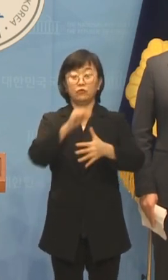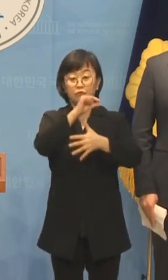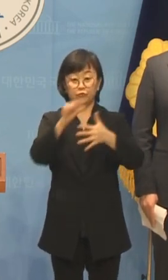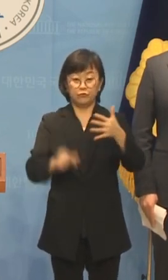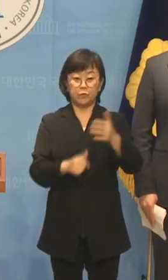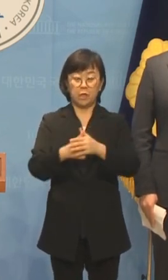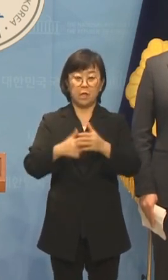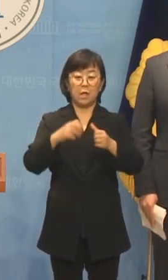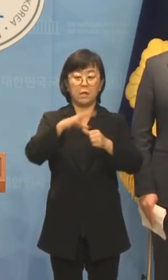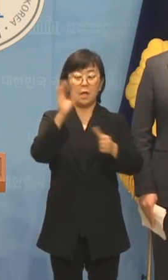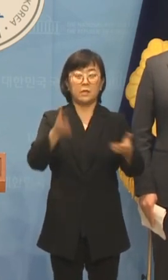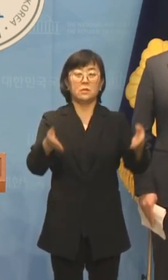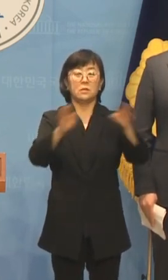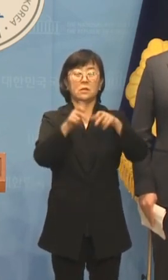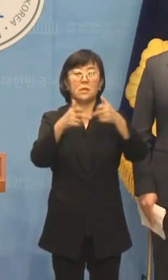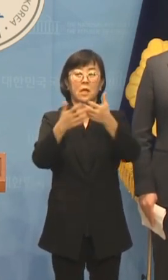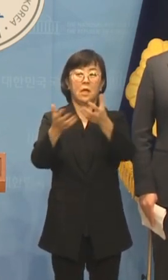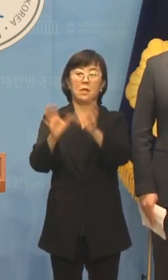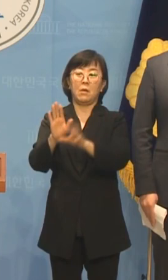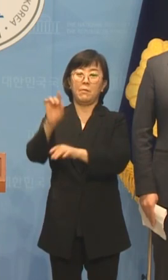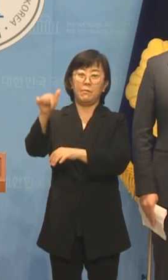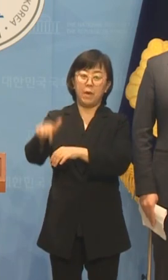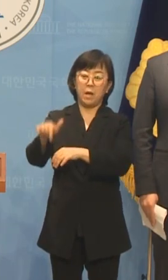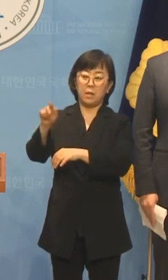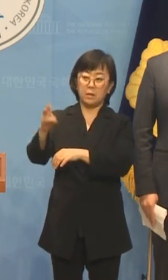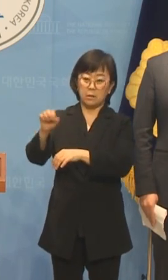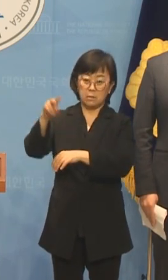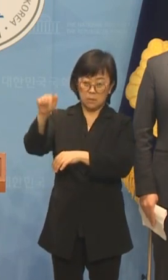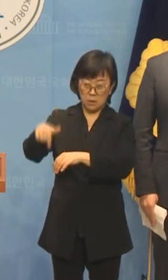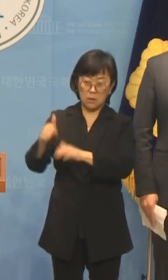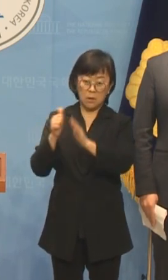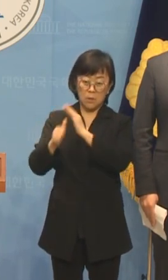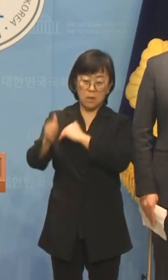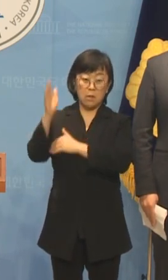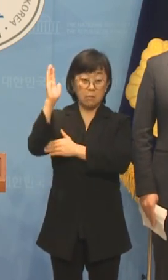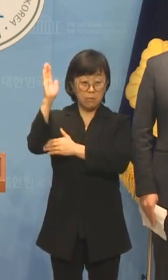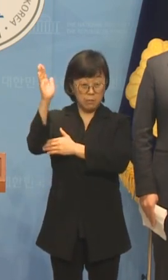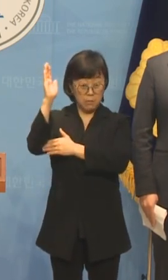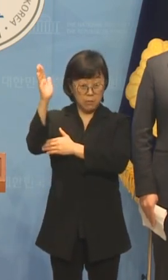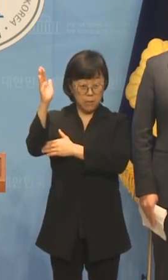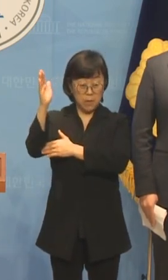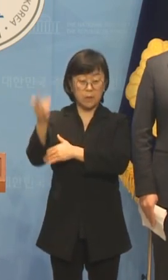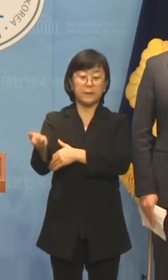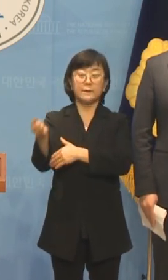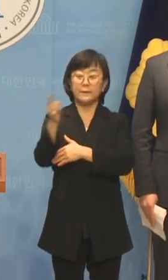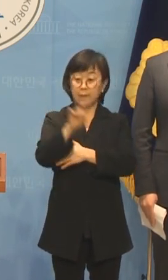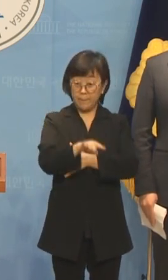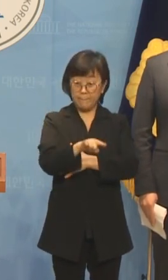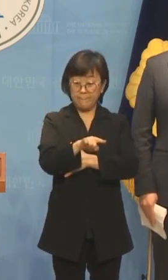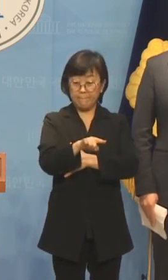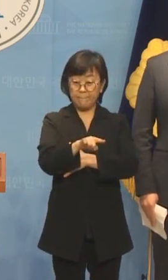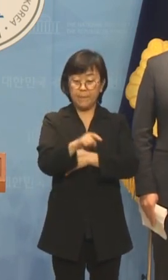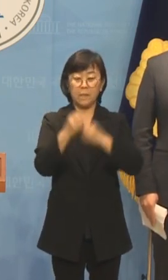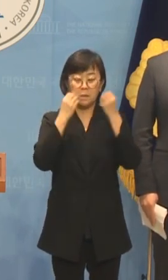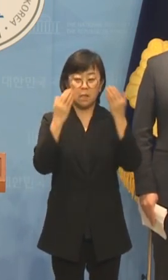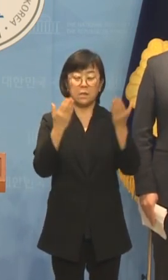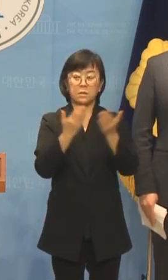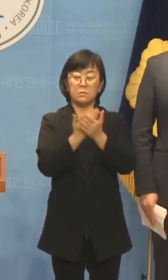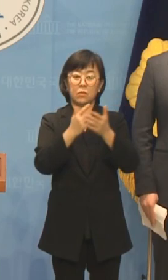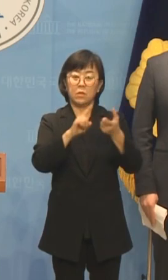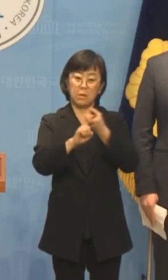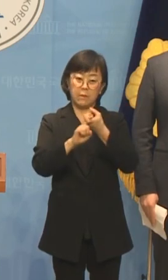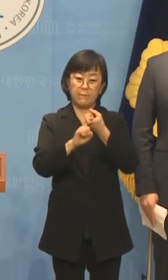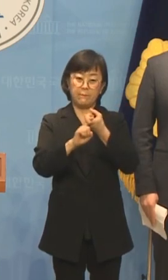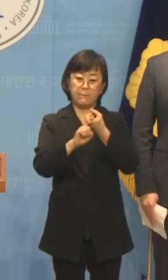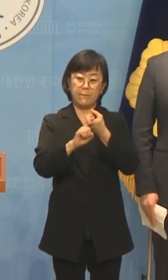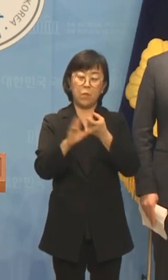순서는 탈시설 장애인당 박경석 대표님께서 먼저 공약을 발표하실 예정이고요. 이어서